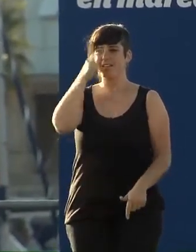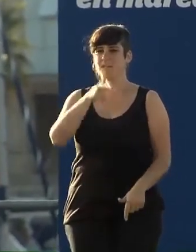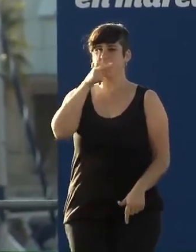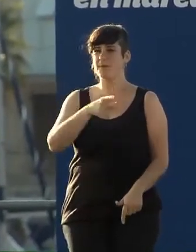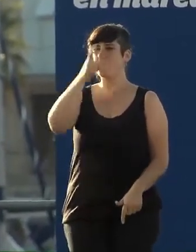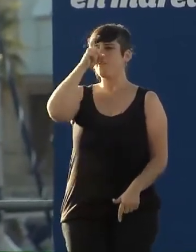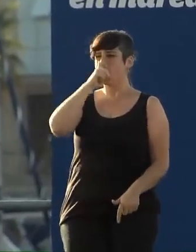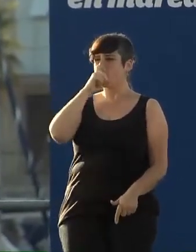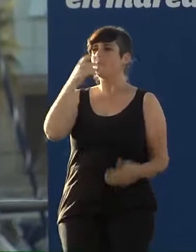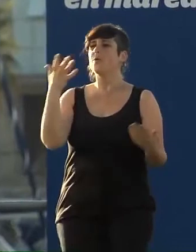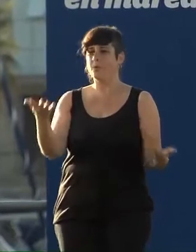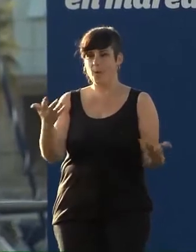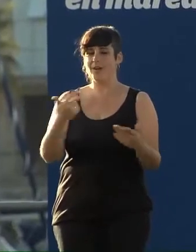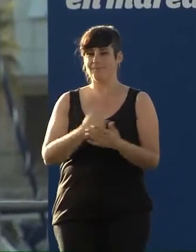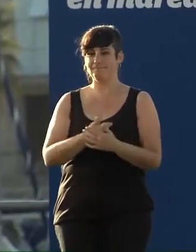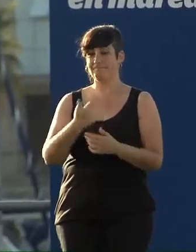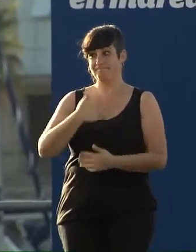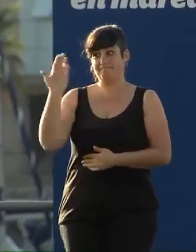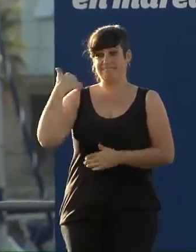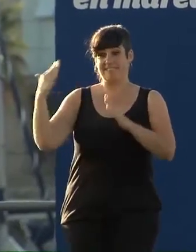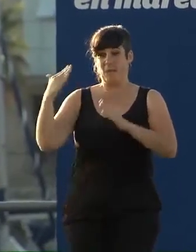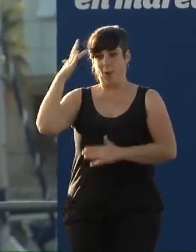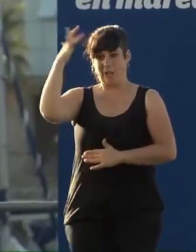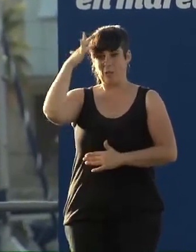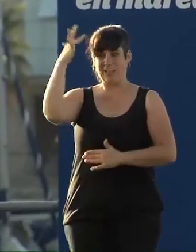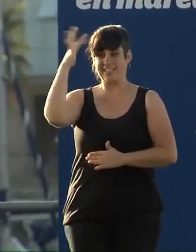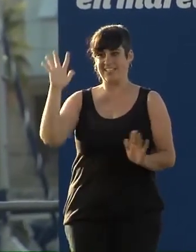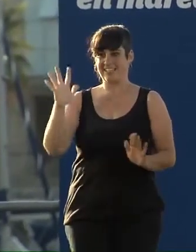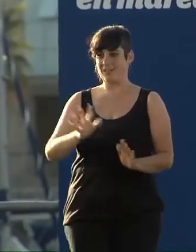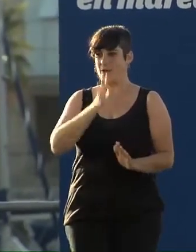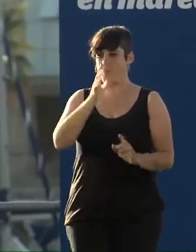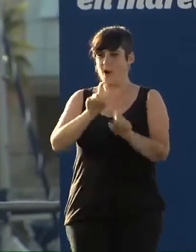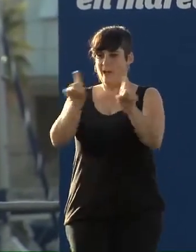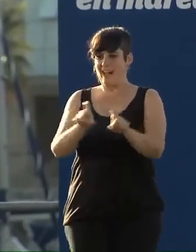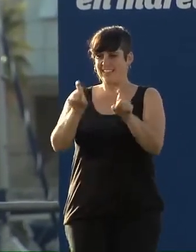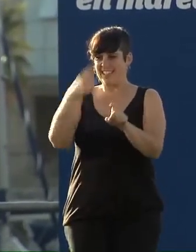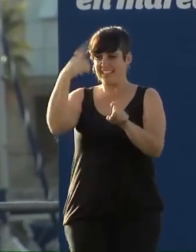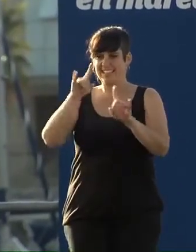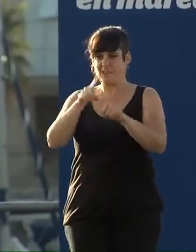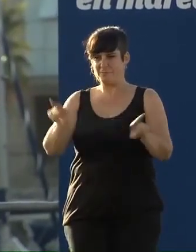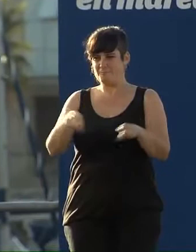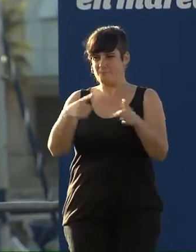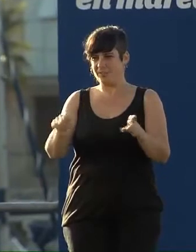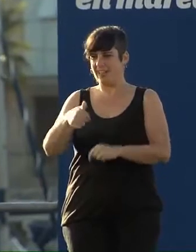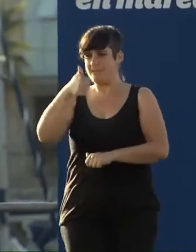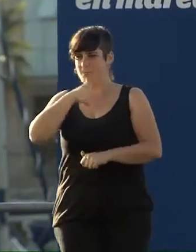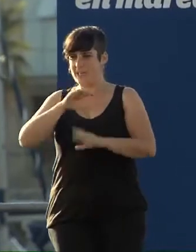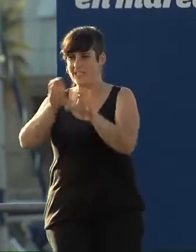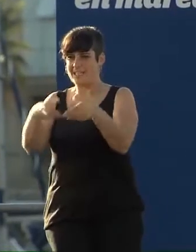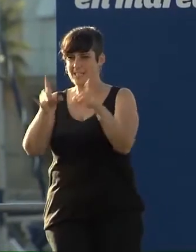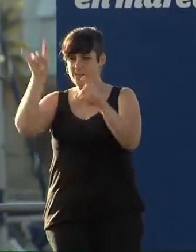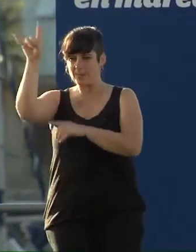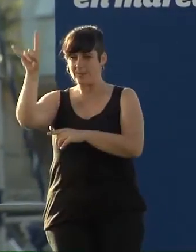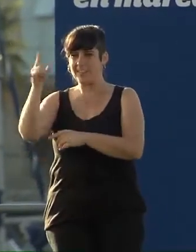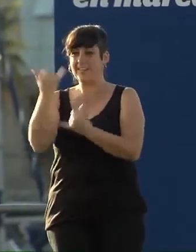vigoo recordo recordo adolescencia con esas cintas de casete que habí resentidos y era